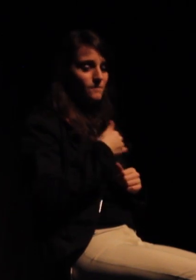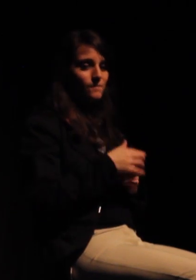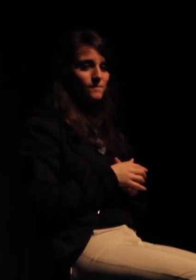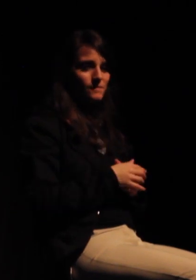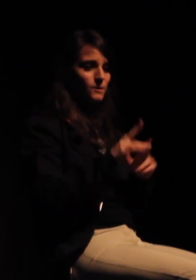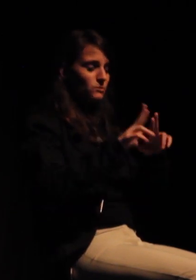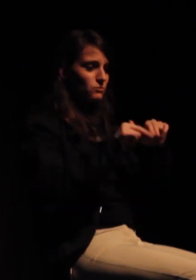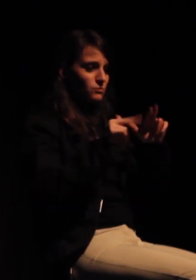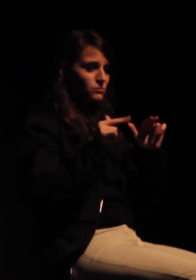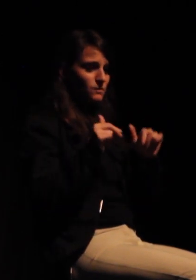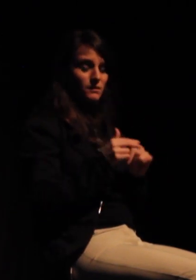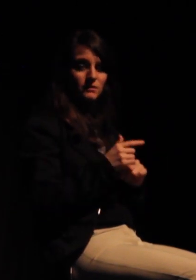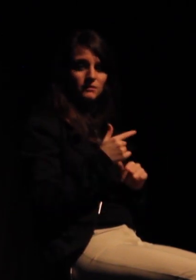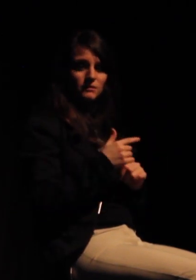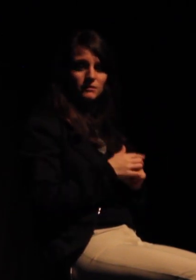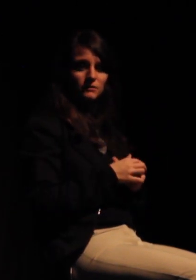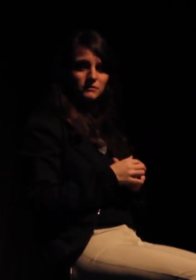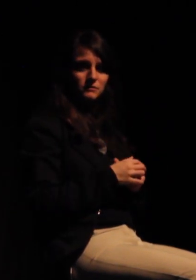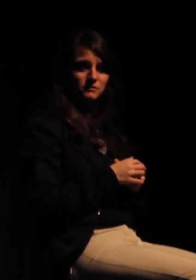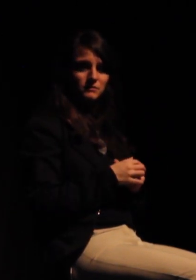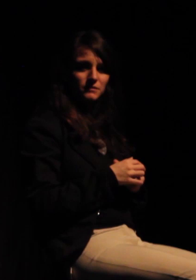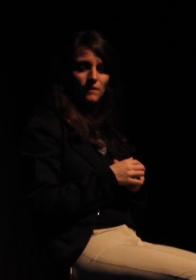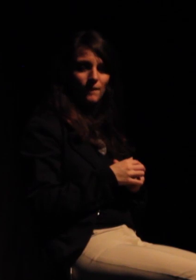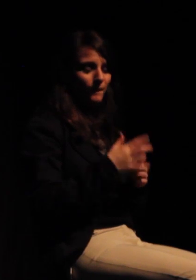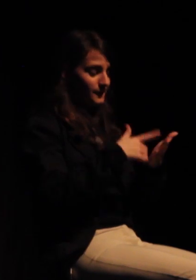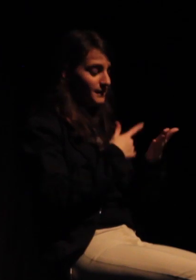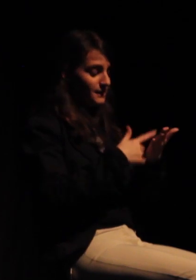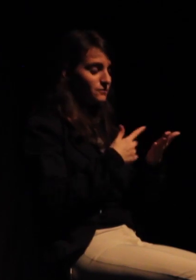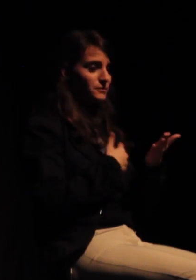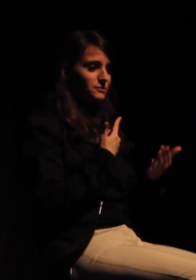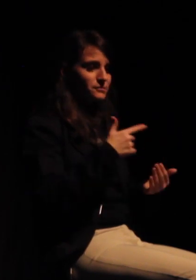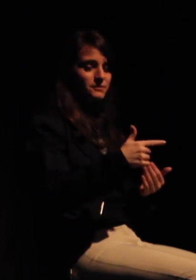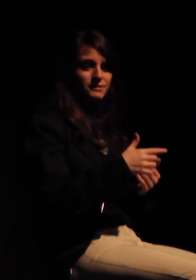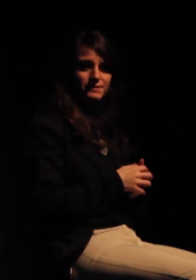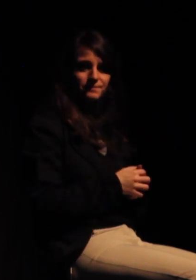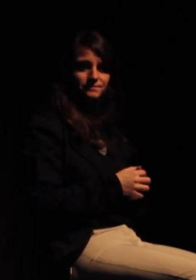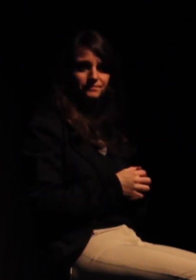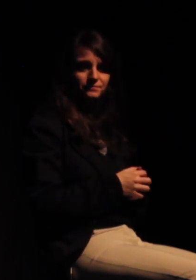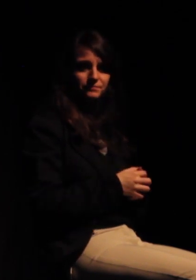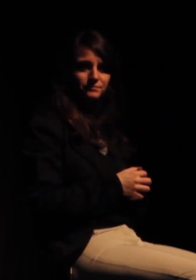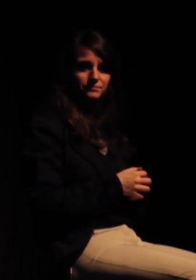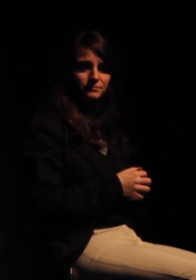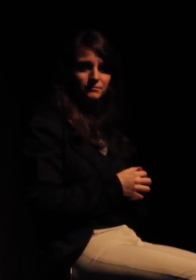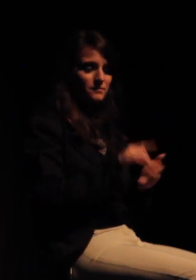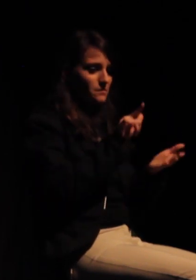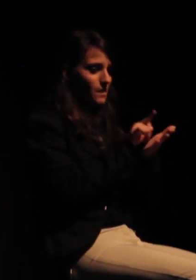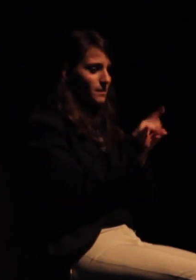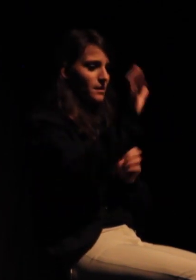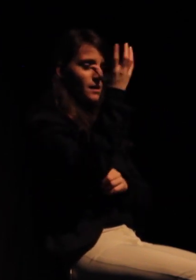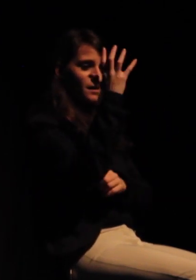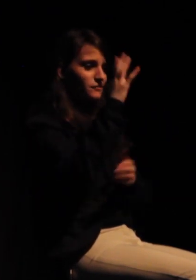eu nunca tive... Nesse livro não existe mais uma folha, uma